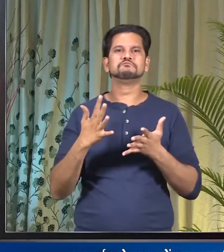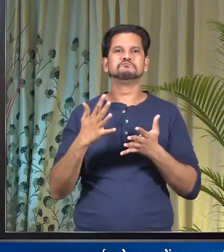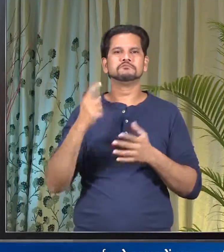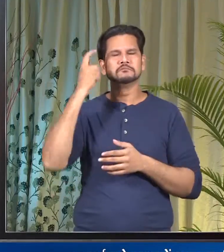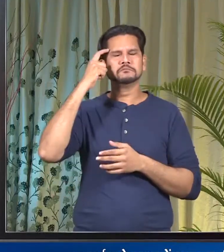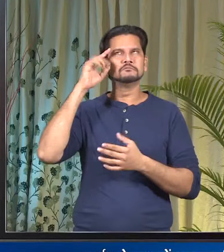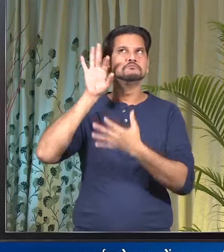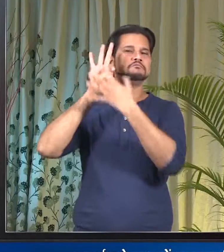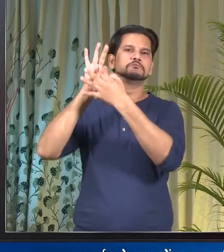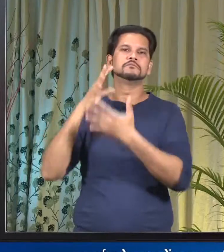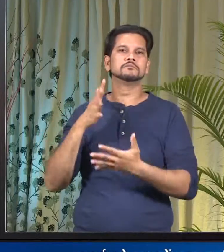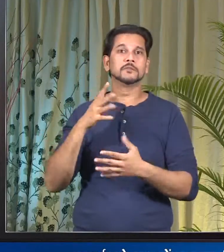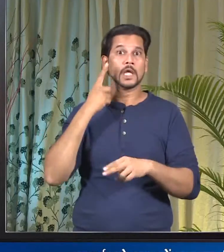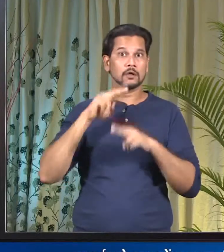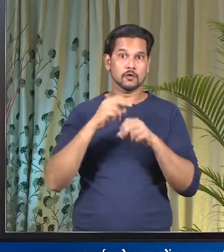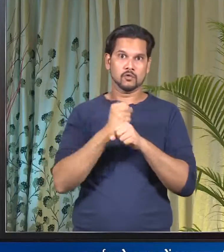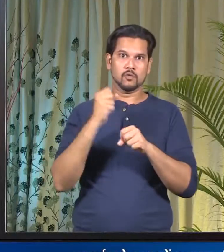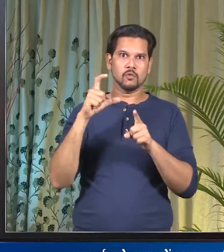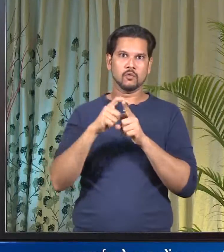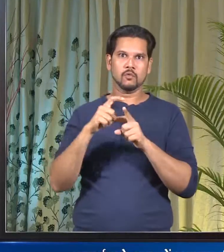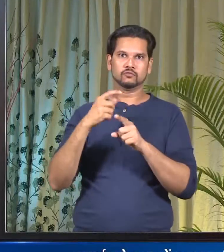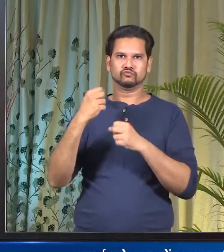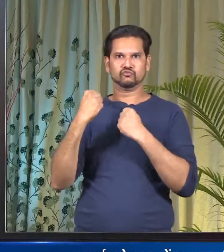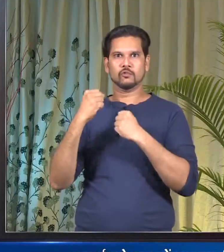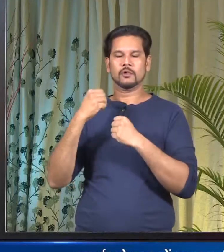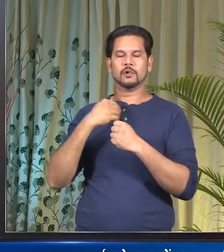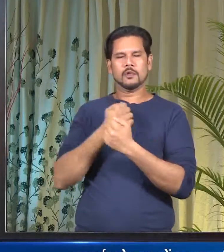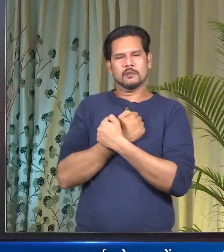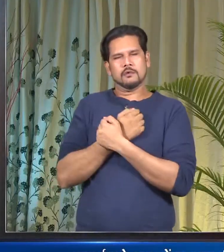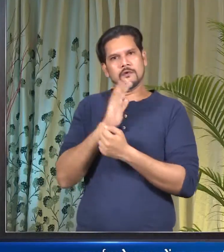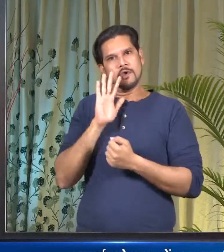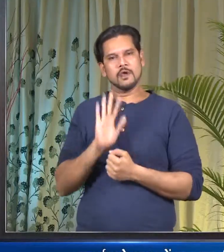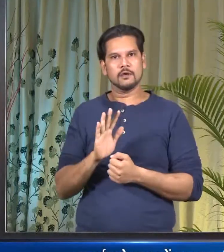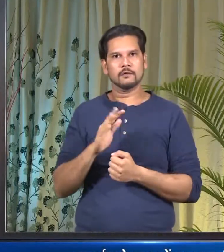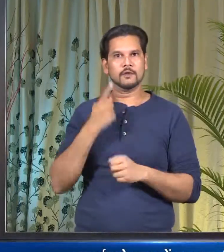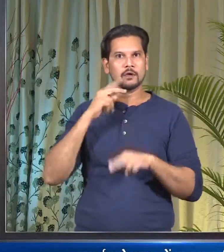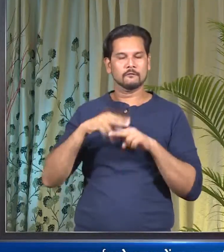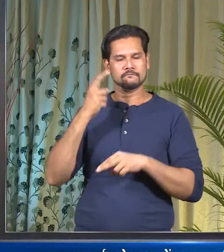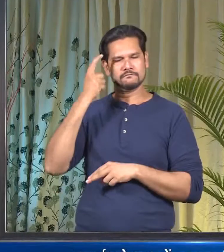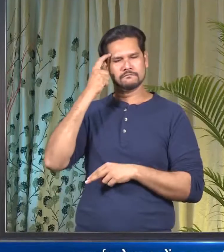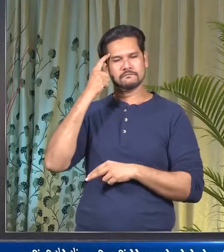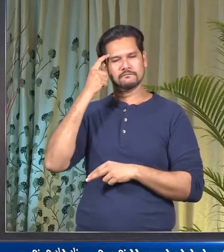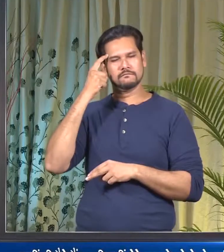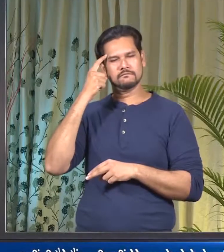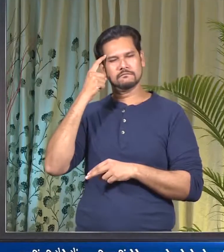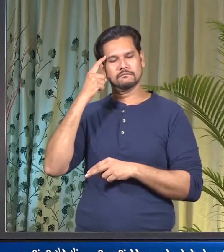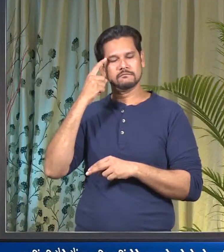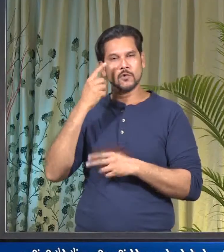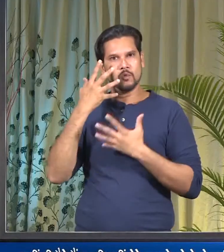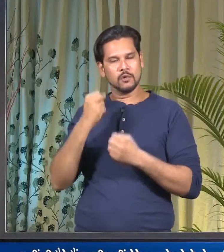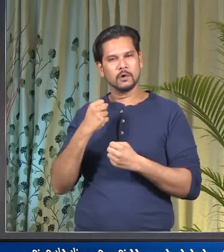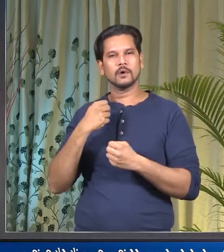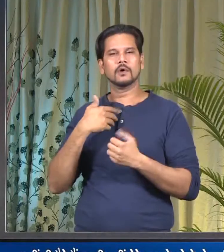अगर प्यार हो और मन अगर लग जाए, ध्यान लग गया, कहीं भी